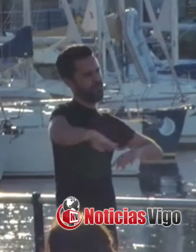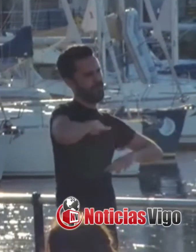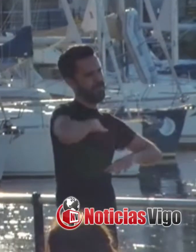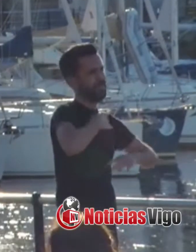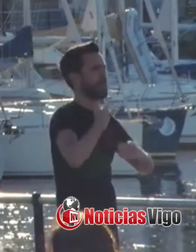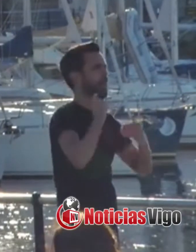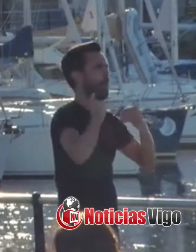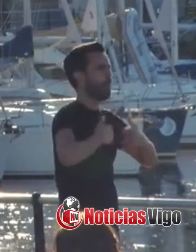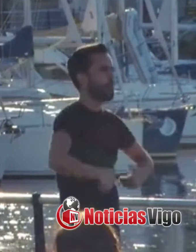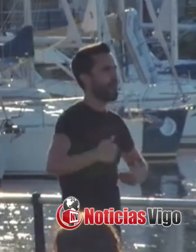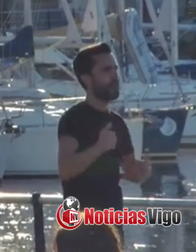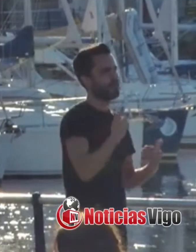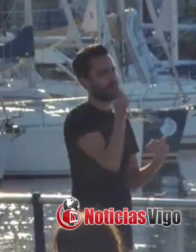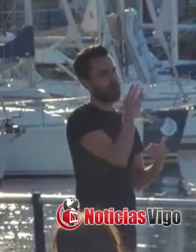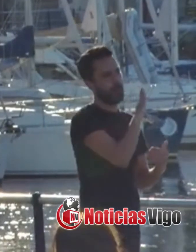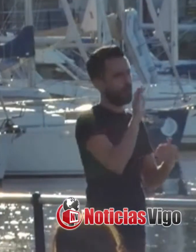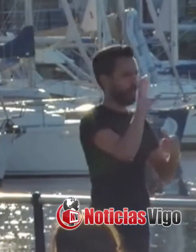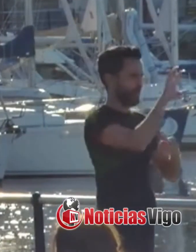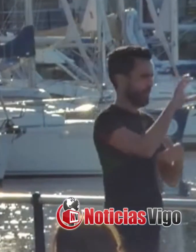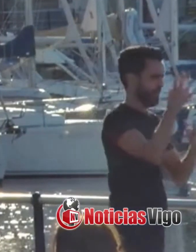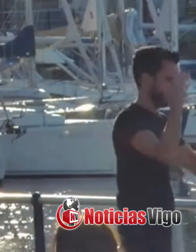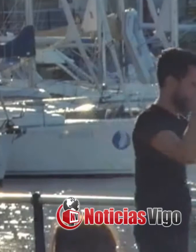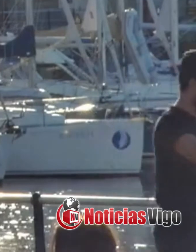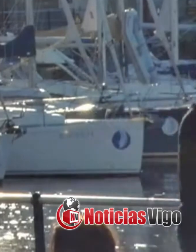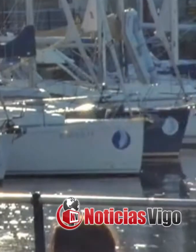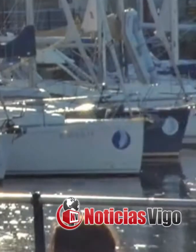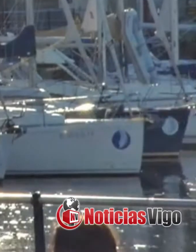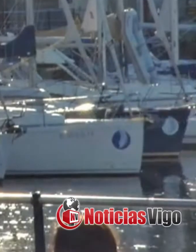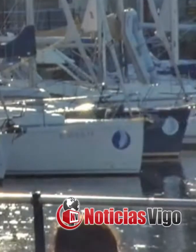temos e do mellor neste país.